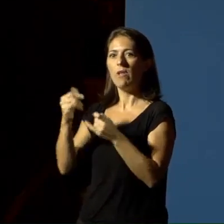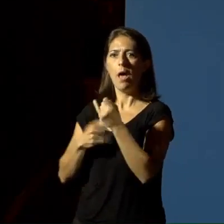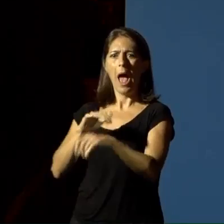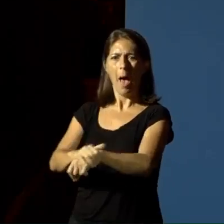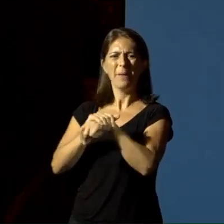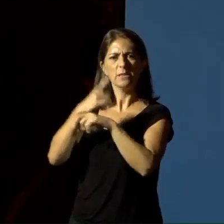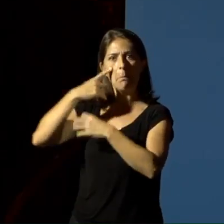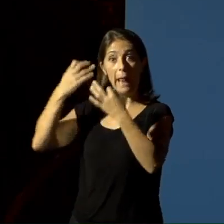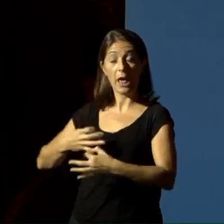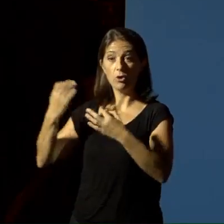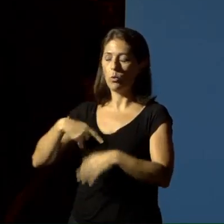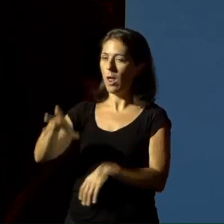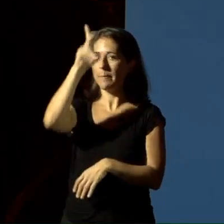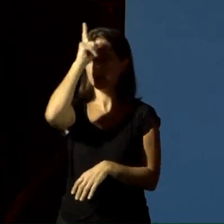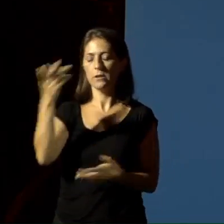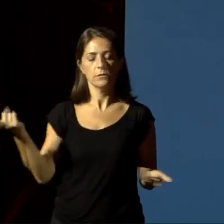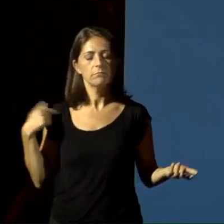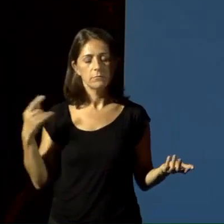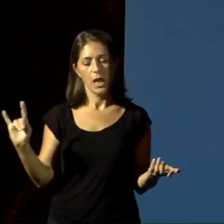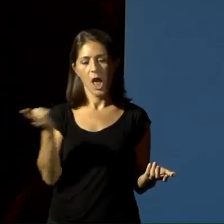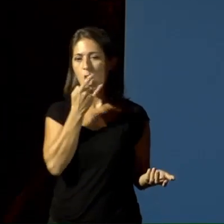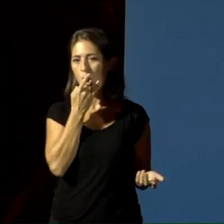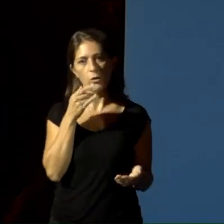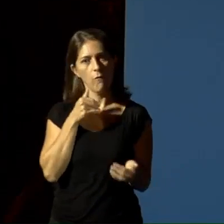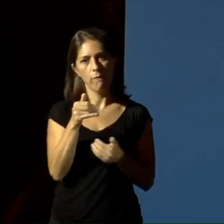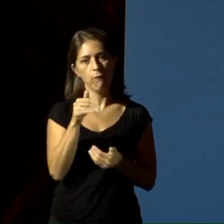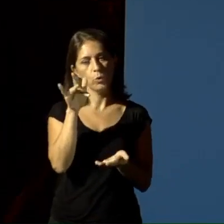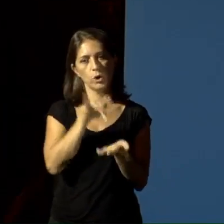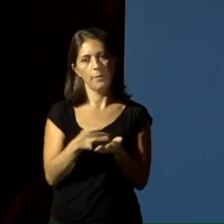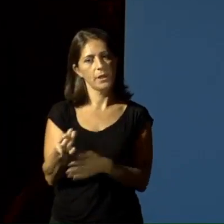amistades peligrosas. Dixo, foi un error, non volverá a suceder.